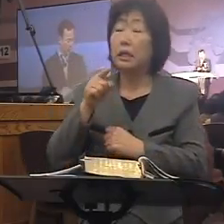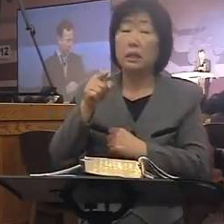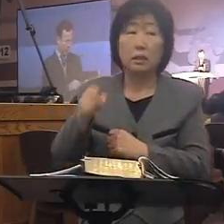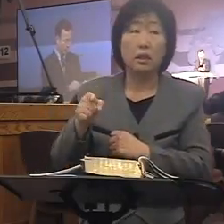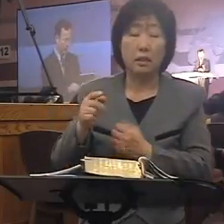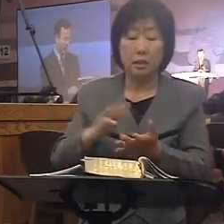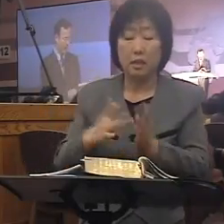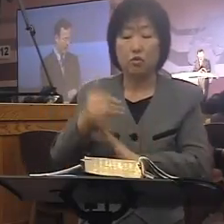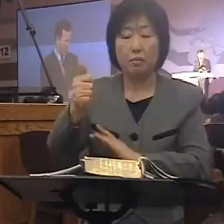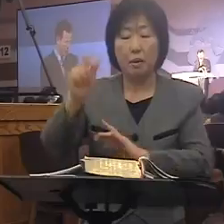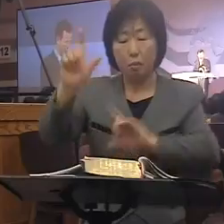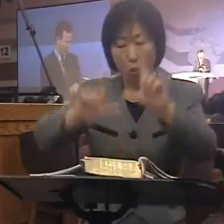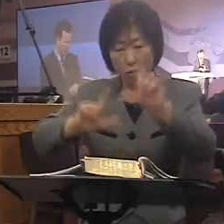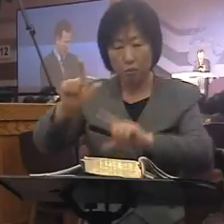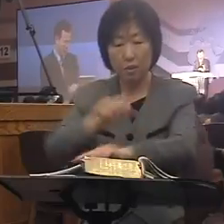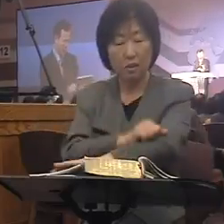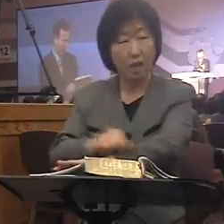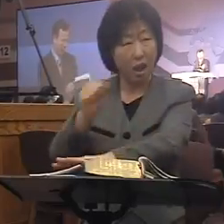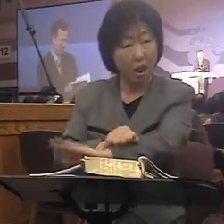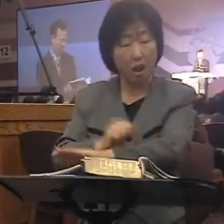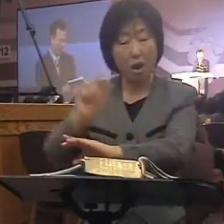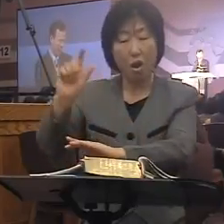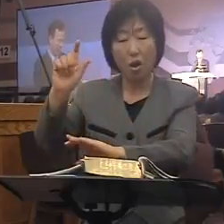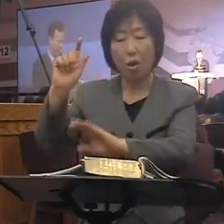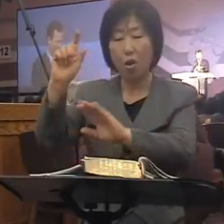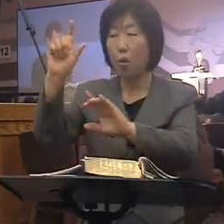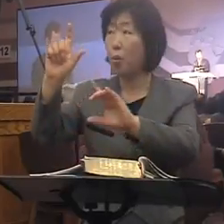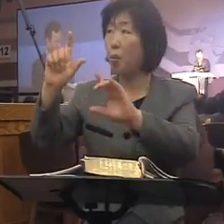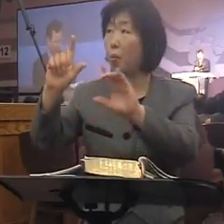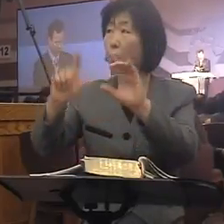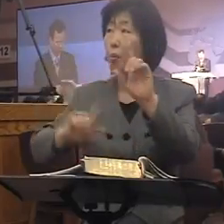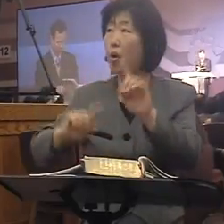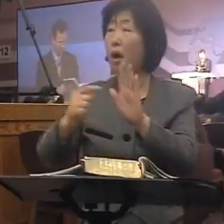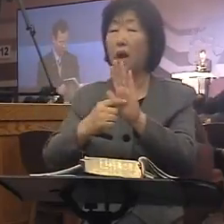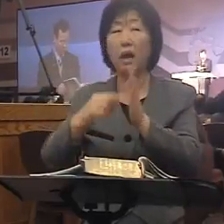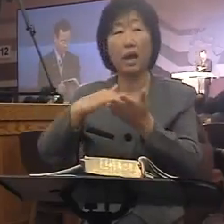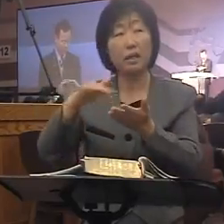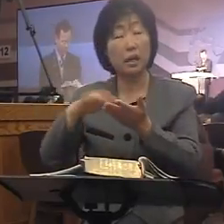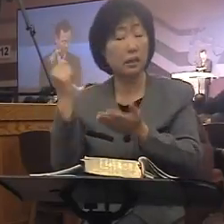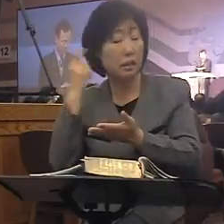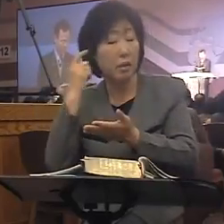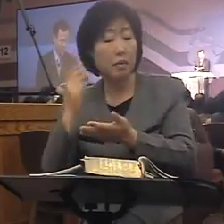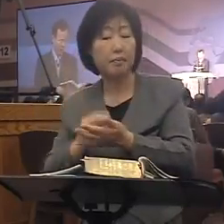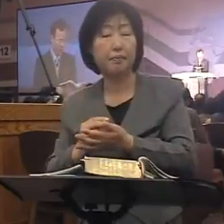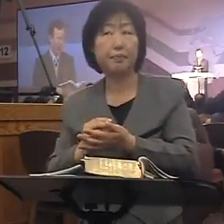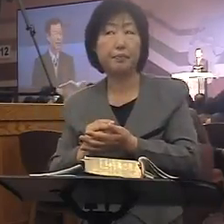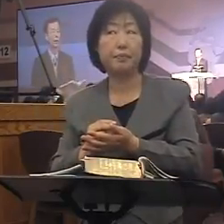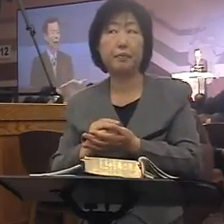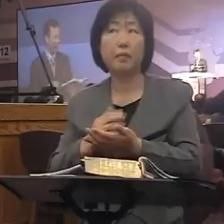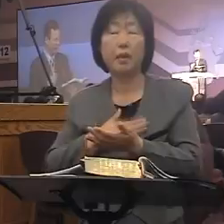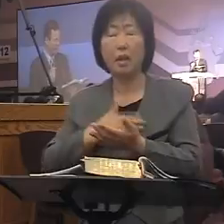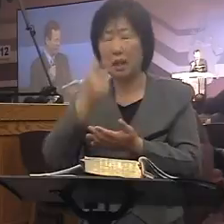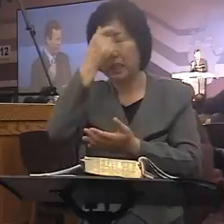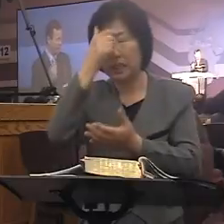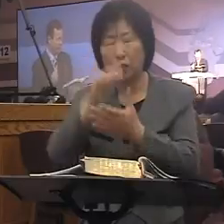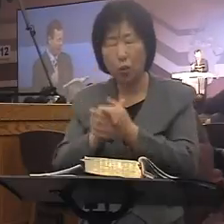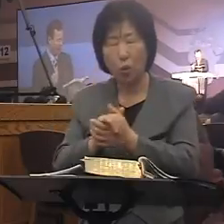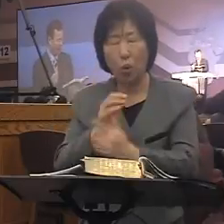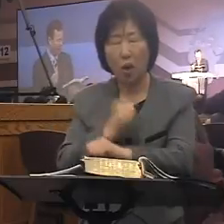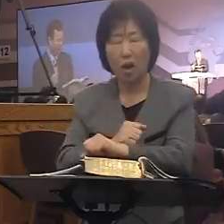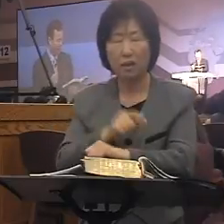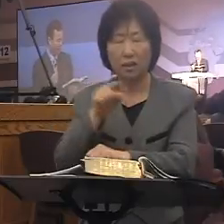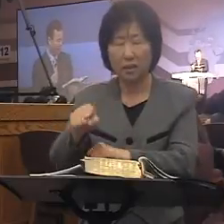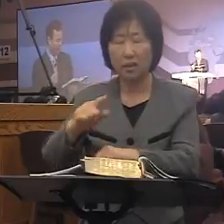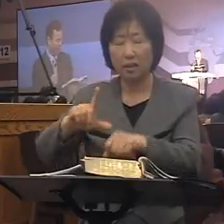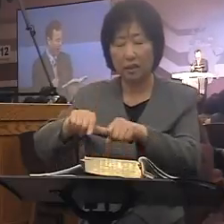그러한 예수님의 모습을 잘 표현한 그 찬송가가 있죠. 한번 가사를 들어보세요. 내 기도하는 그